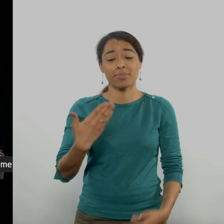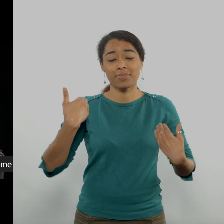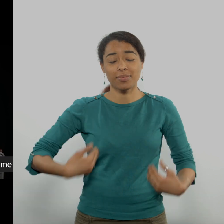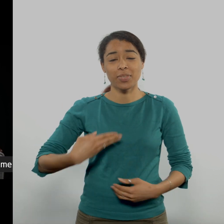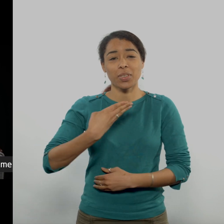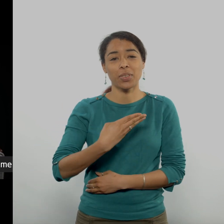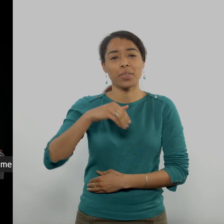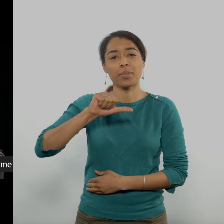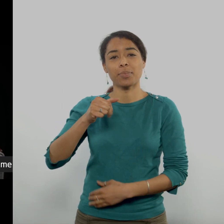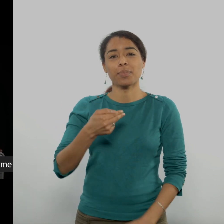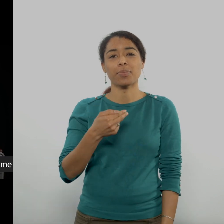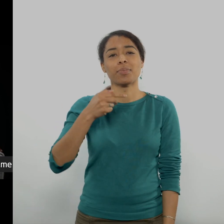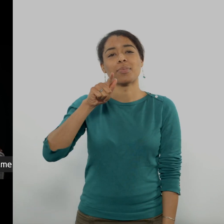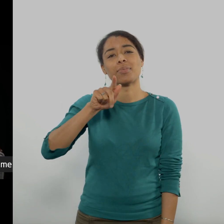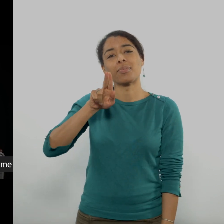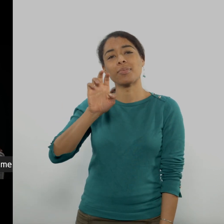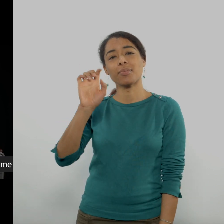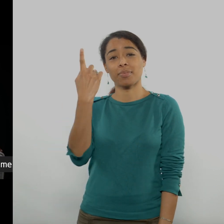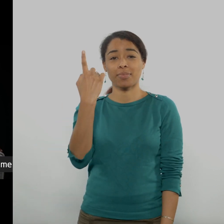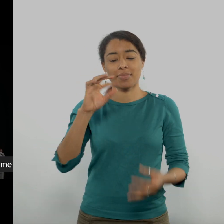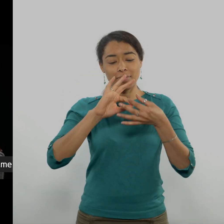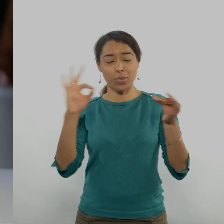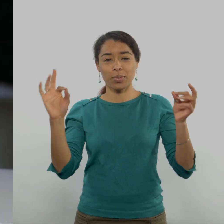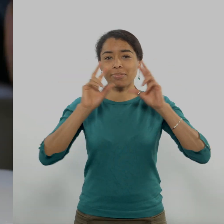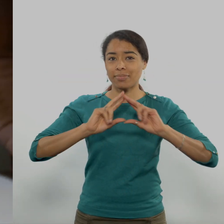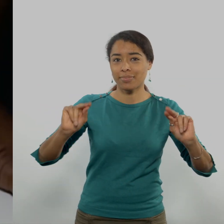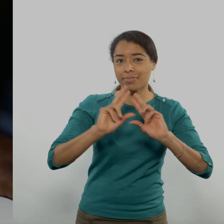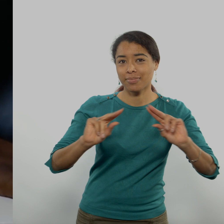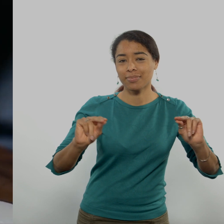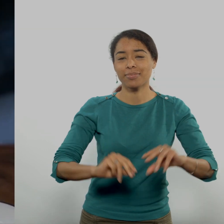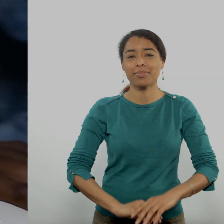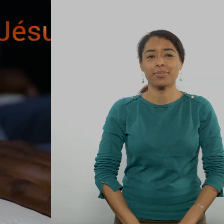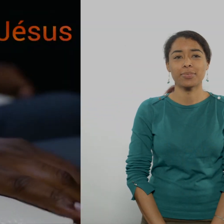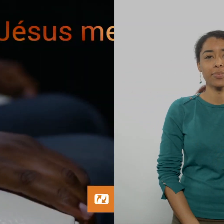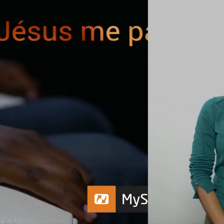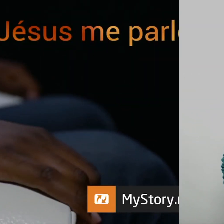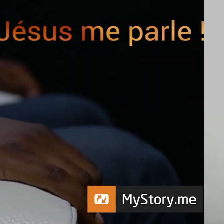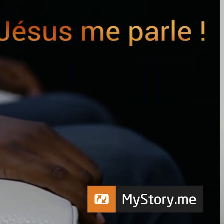Bonjour, je m'appelle Mangué et je viens te raconter mon histoire.